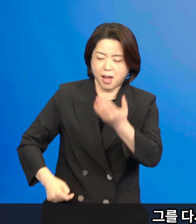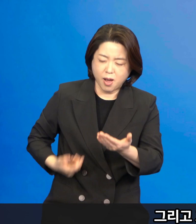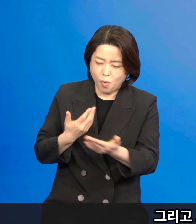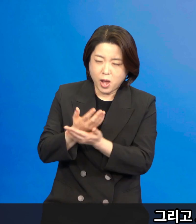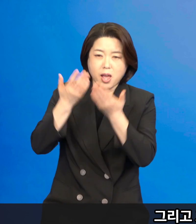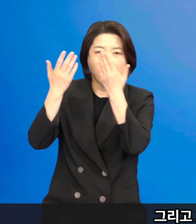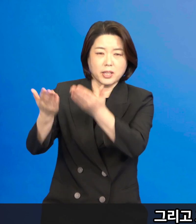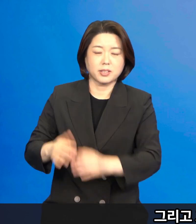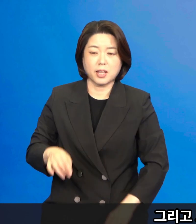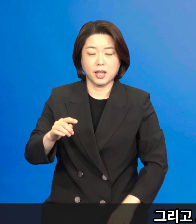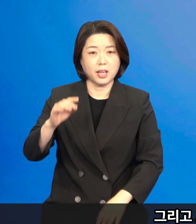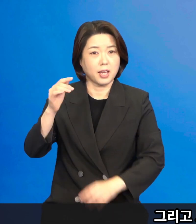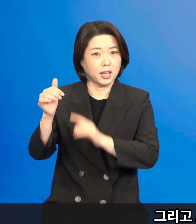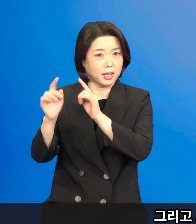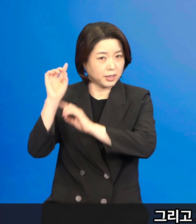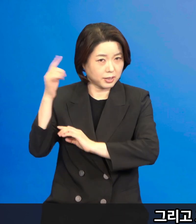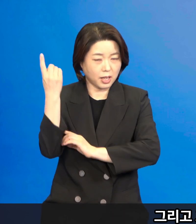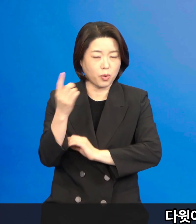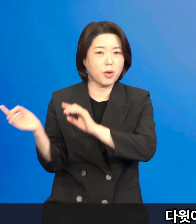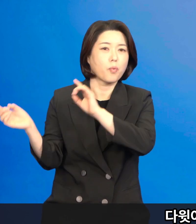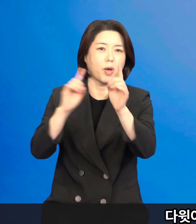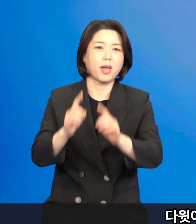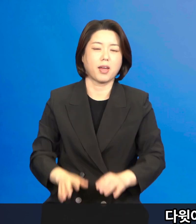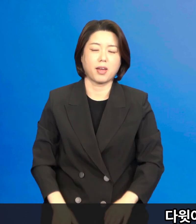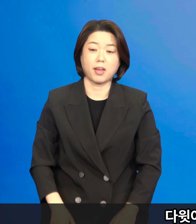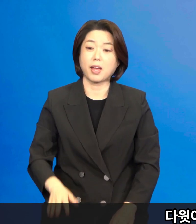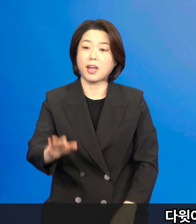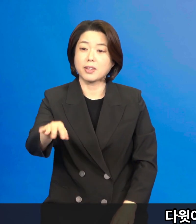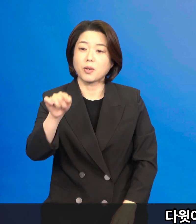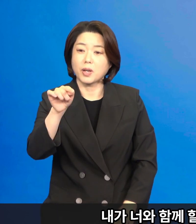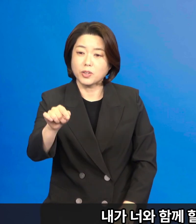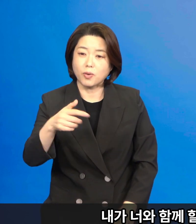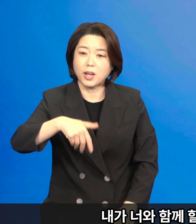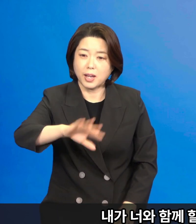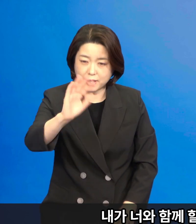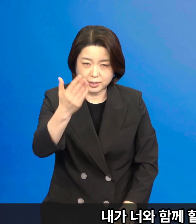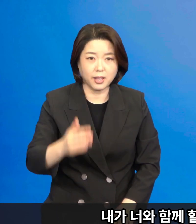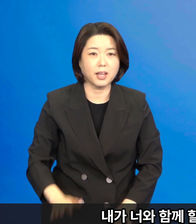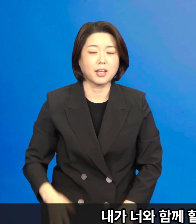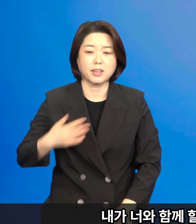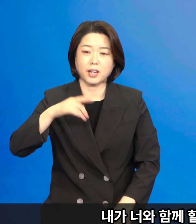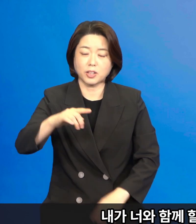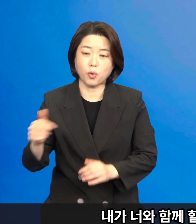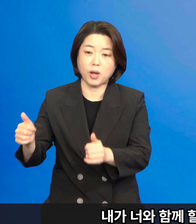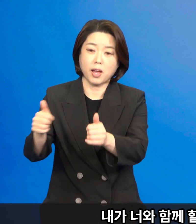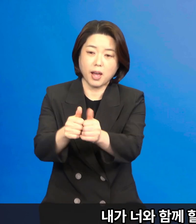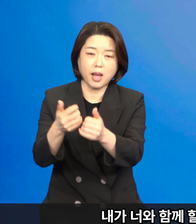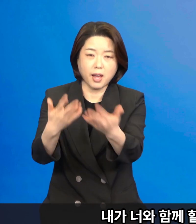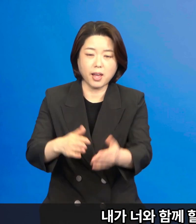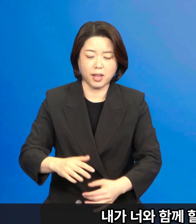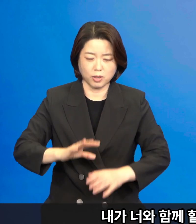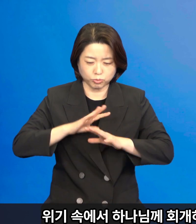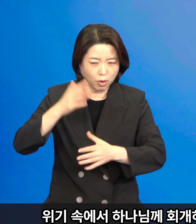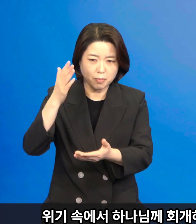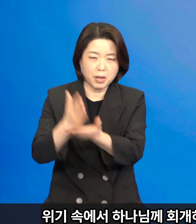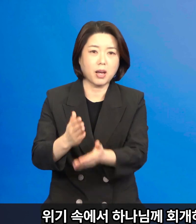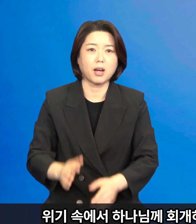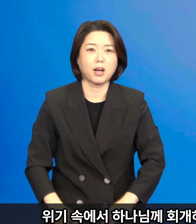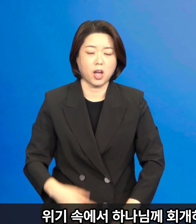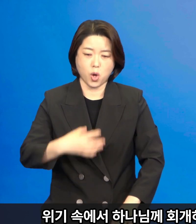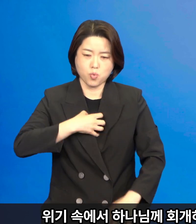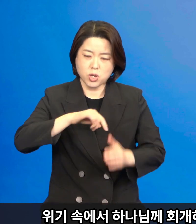주시죠. 그리고 그에게 말씀하시죠. 다윗아, 너가 가야 된다. 내가 너와 함께 할 것이다. 두려워하지 말아라.